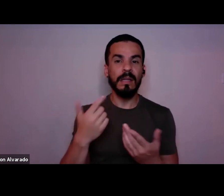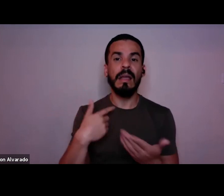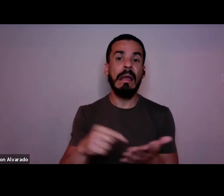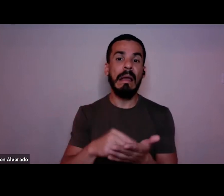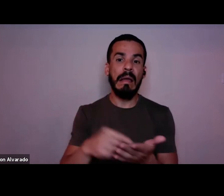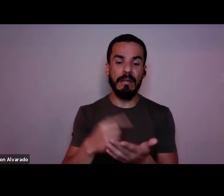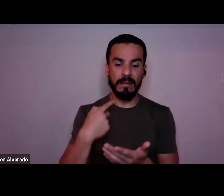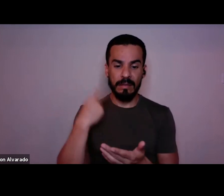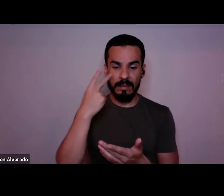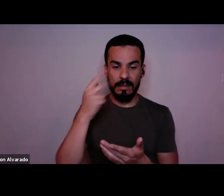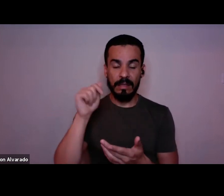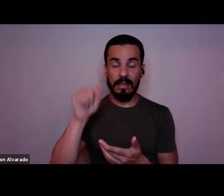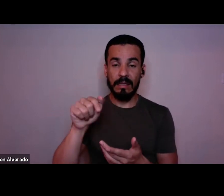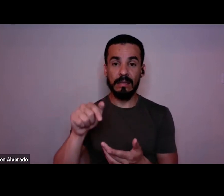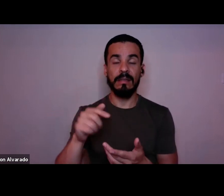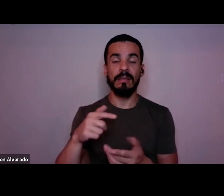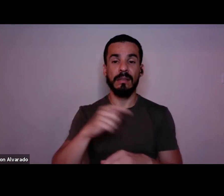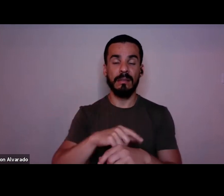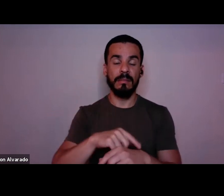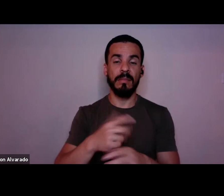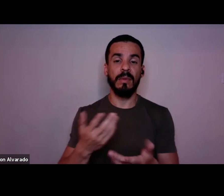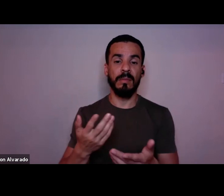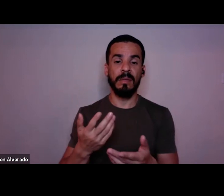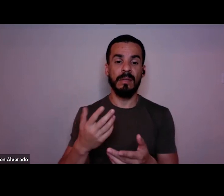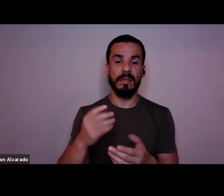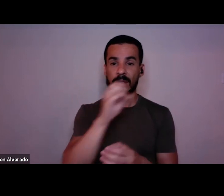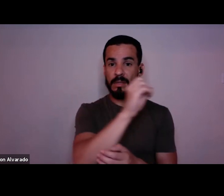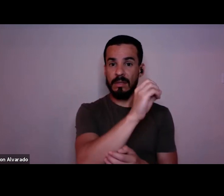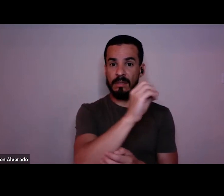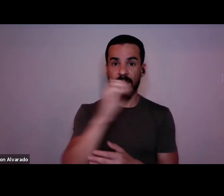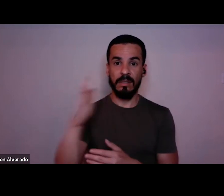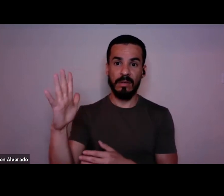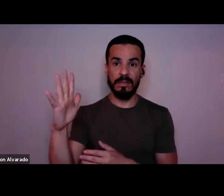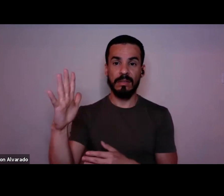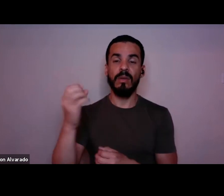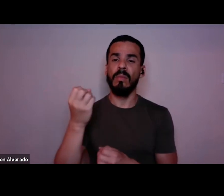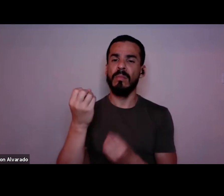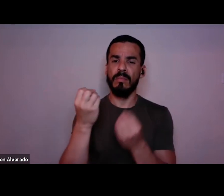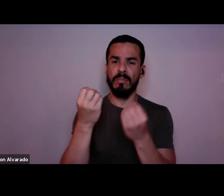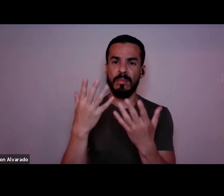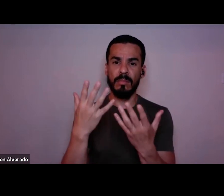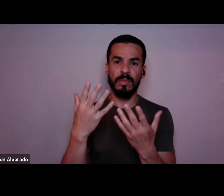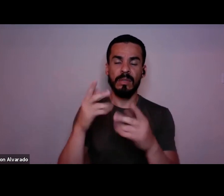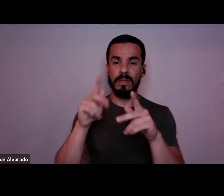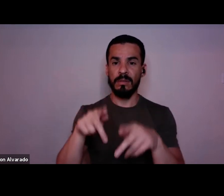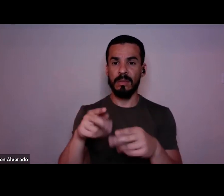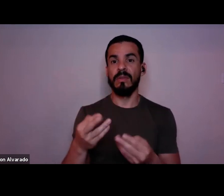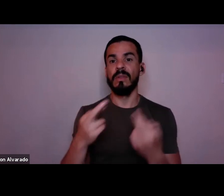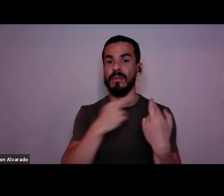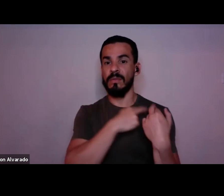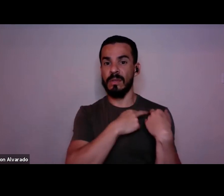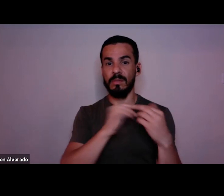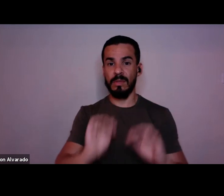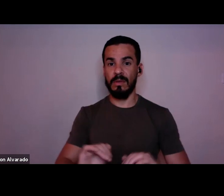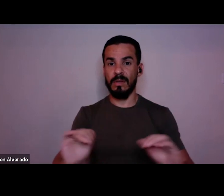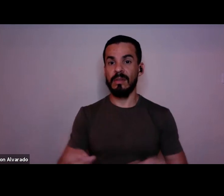uno ve que en esta en este periodo del del cero a cinco muchas personas encargadas de personas menores de